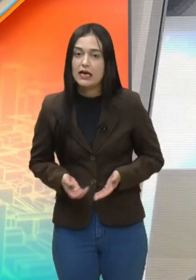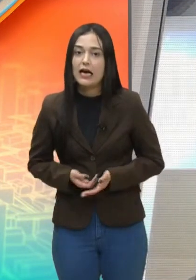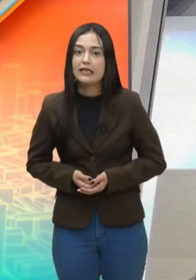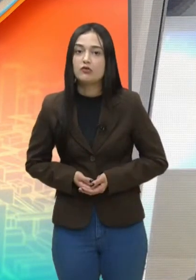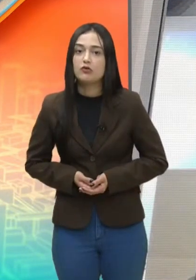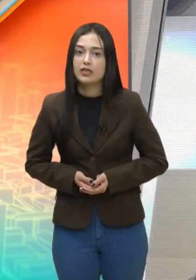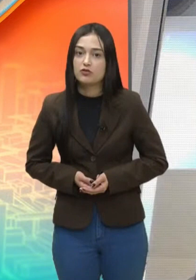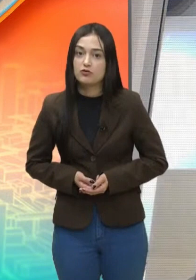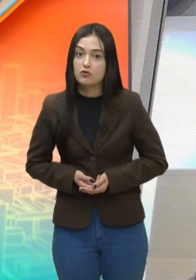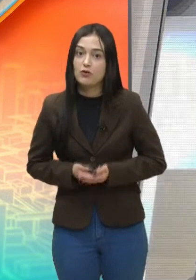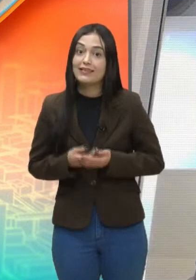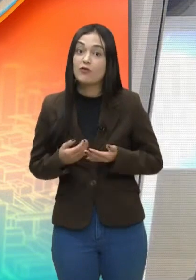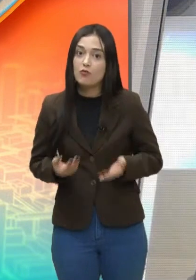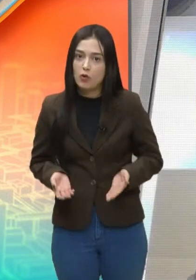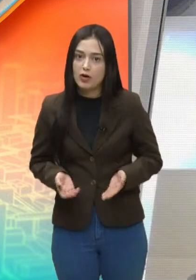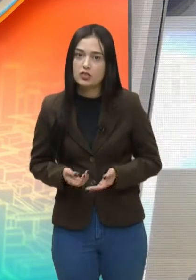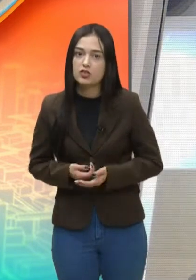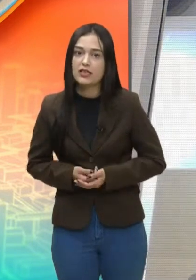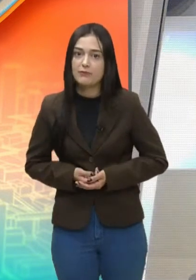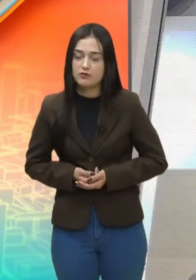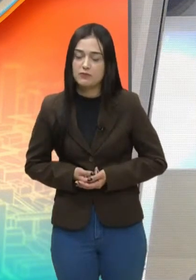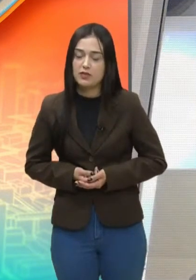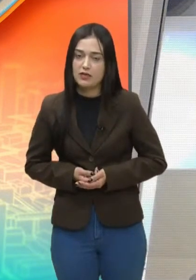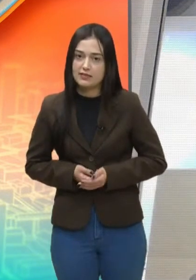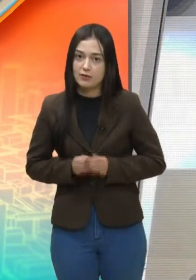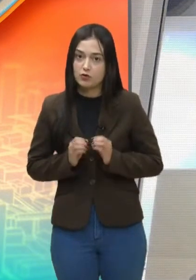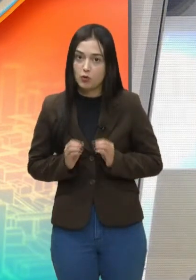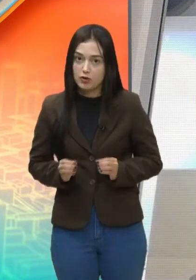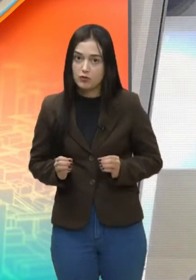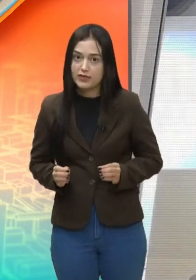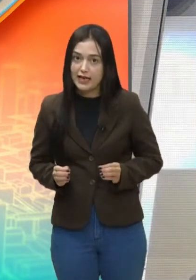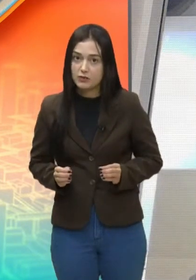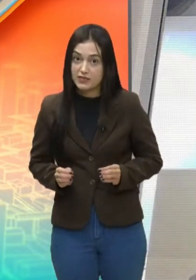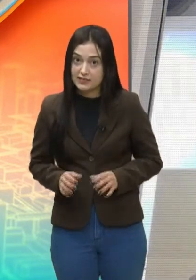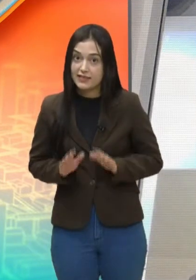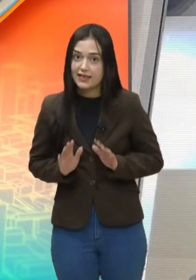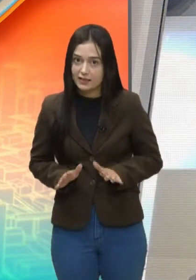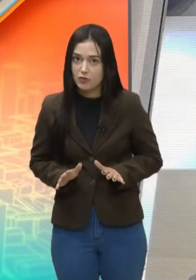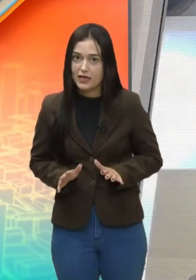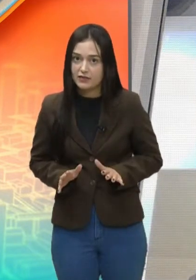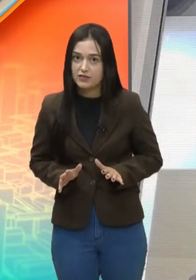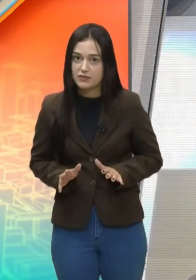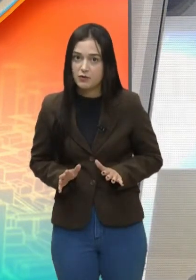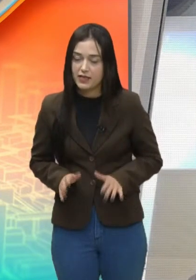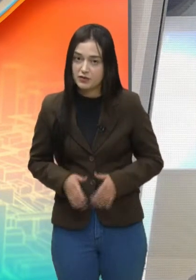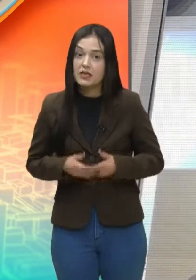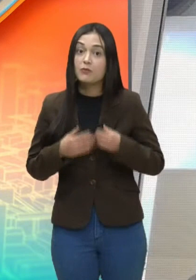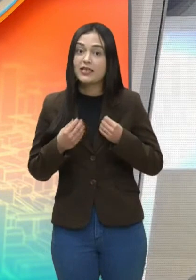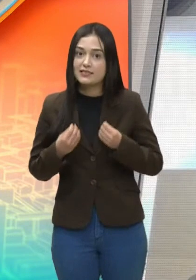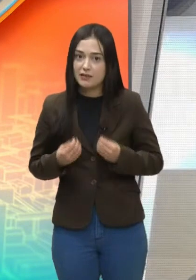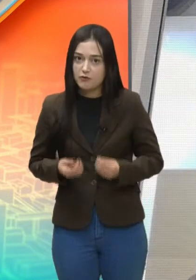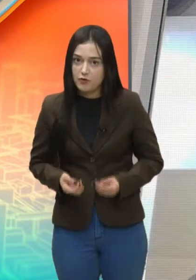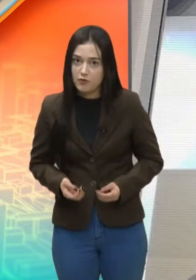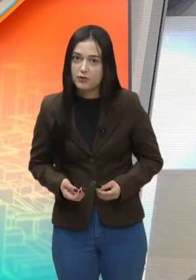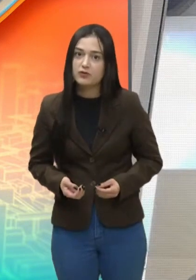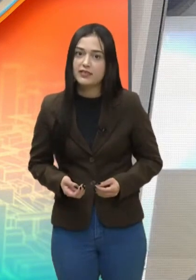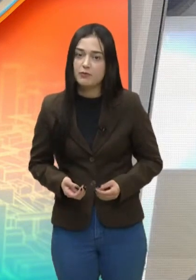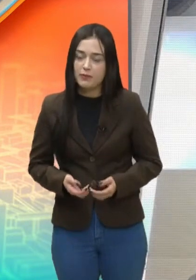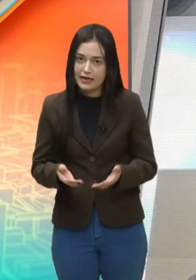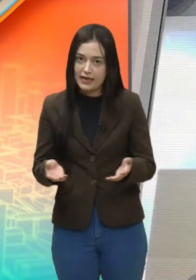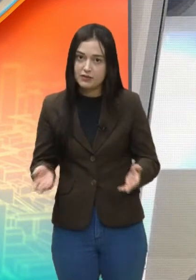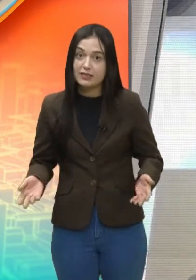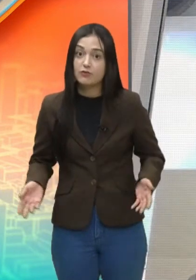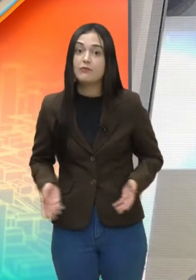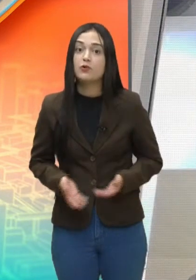casos aí no Rio Grande do Sul, até com mortes de leptospirose. Então, todo cuidado precisa ser redobrado nesse momento, porque essa água ficou muito